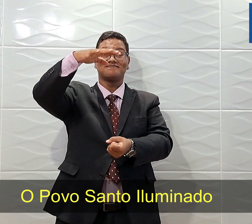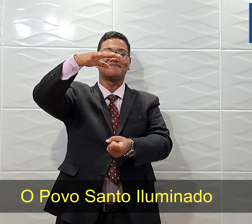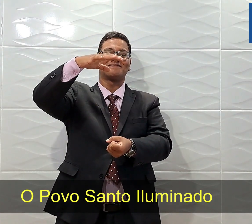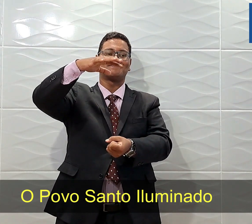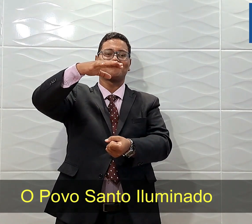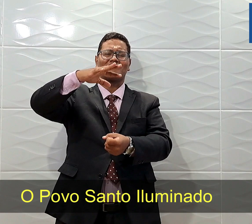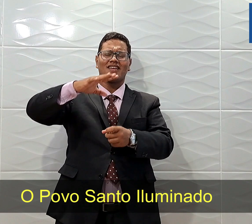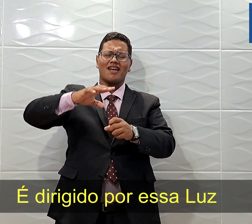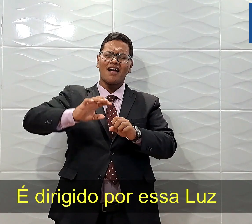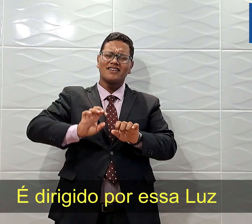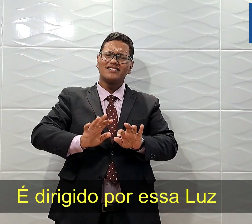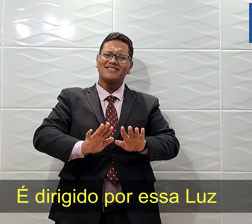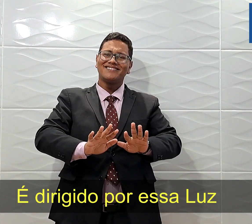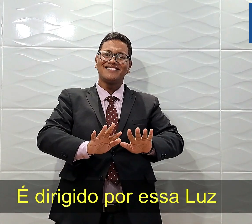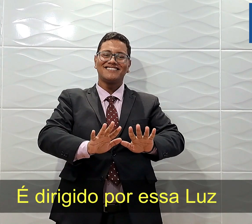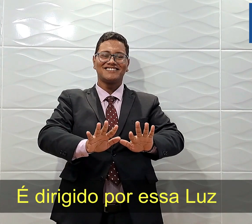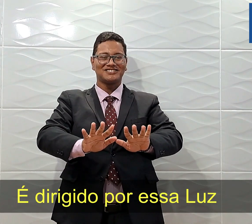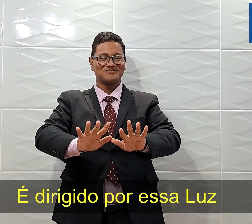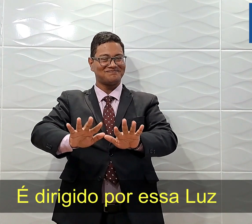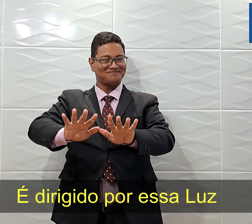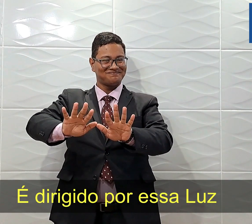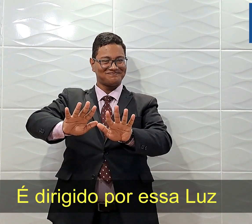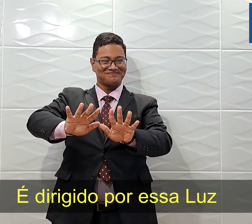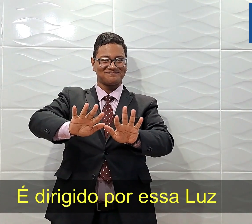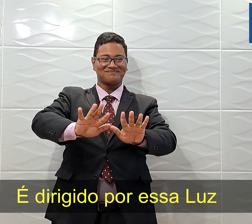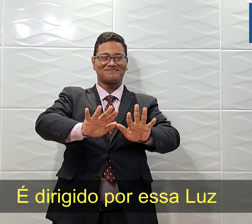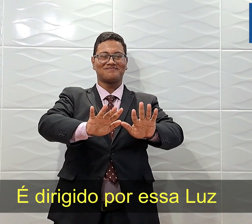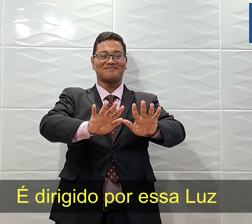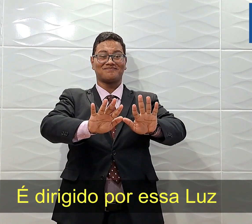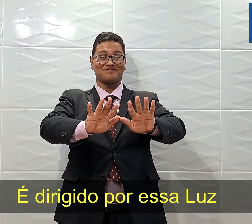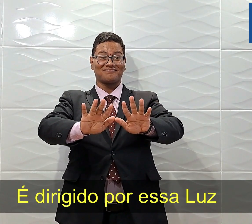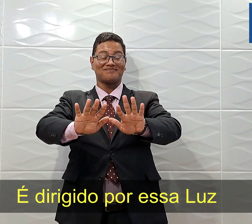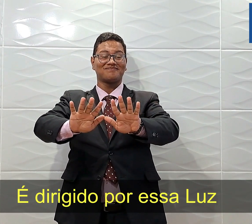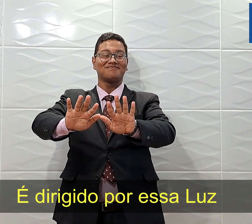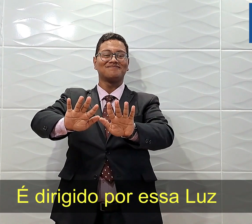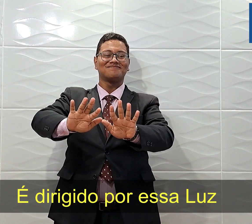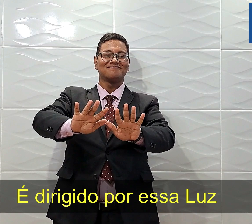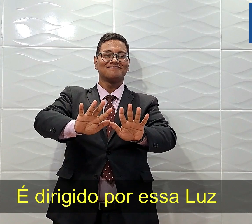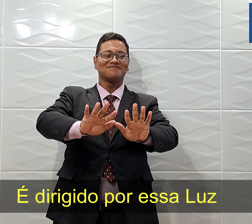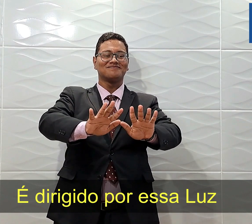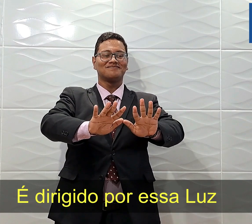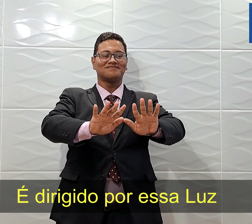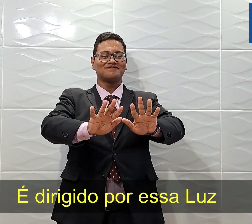É dirigido por essa luz